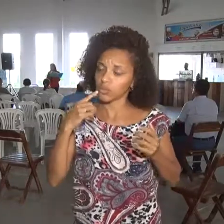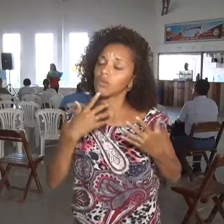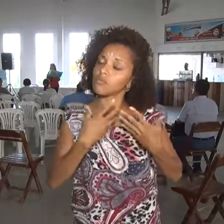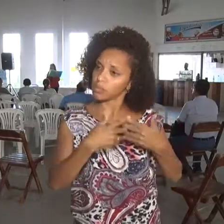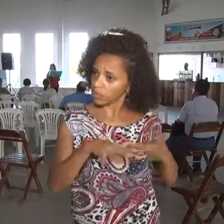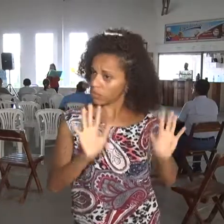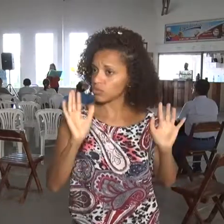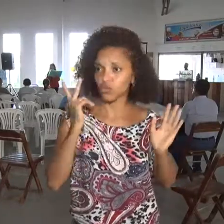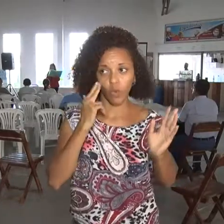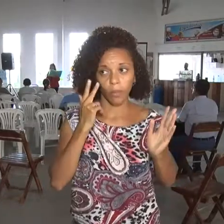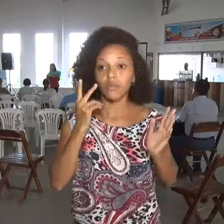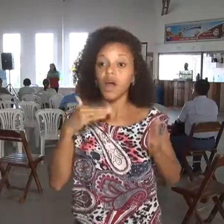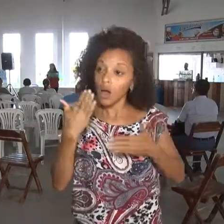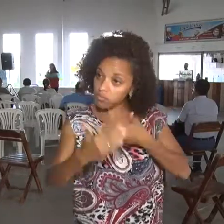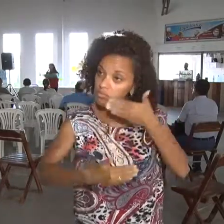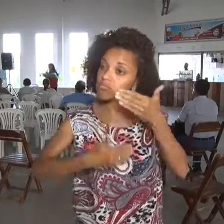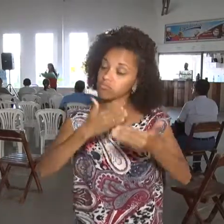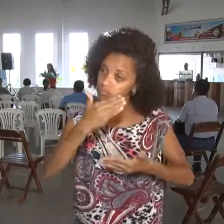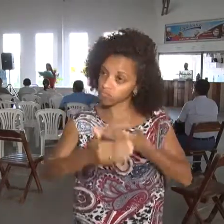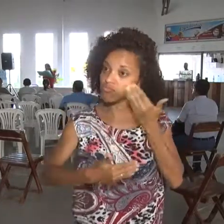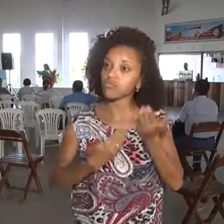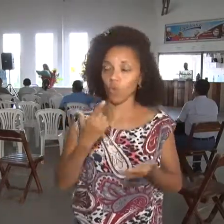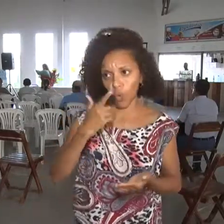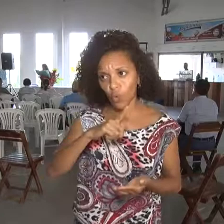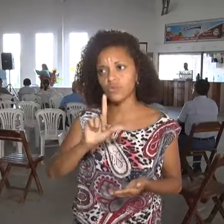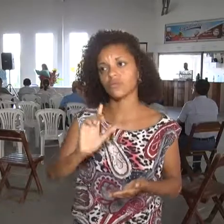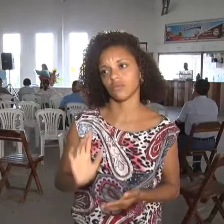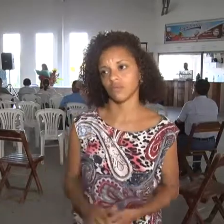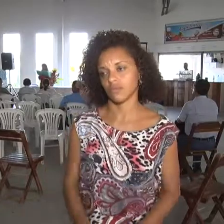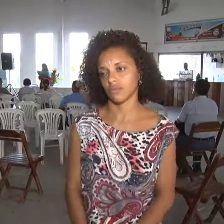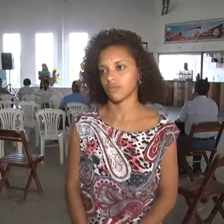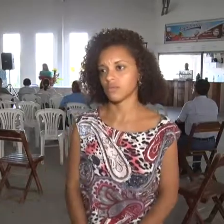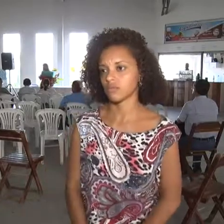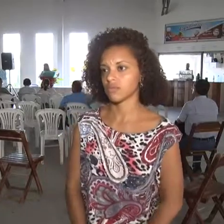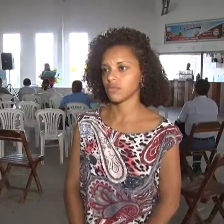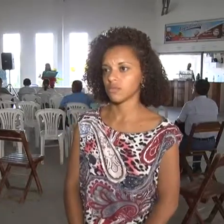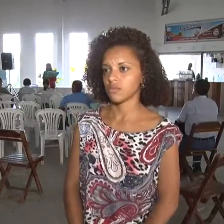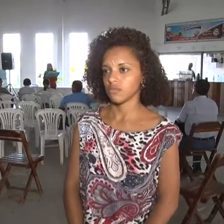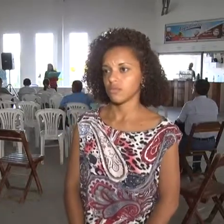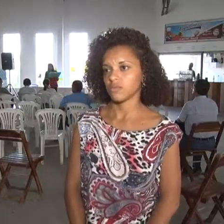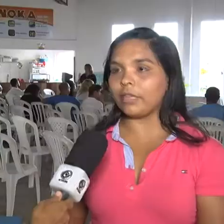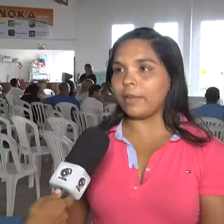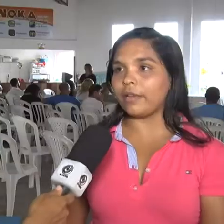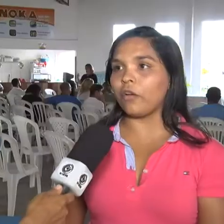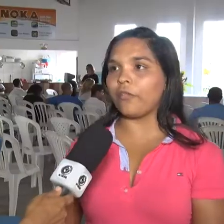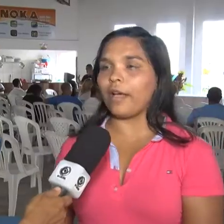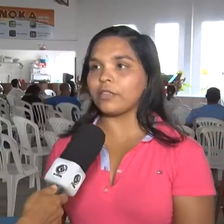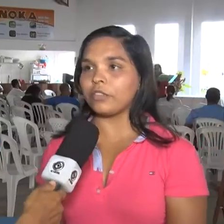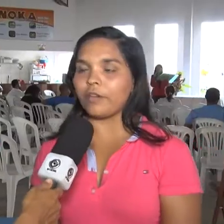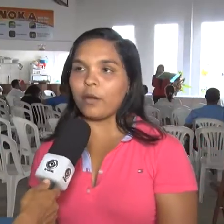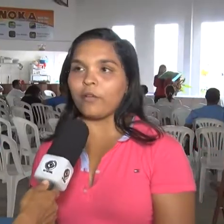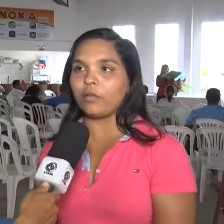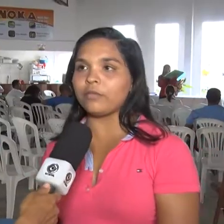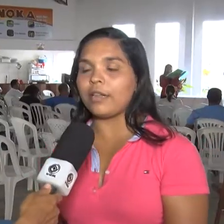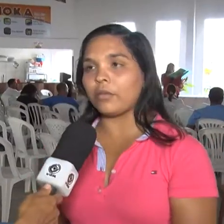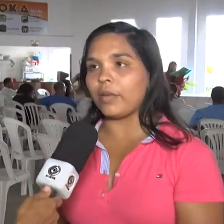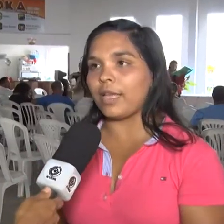muitas barreiras, os surdos têm problemas. E a associação ajuda até realmente essa convivência. O trabalho que eu faço de forma voluntária com